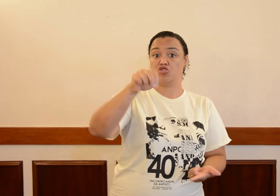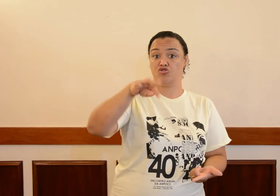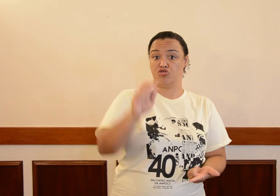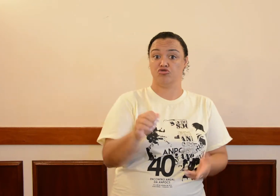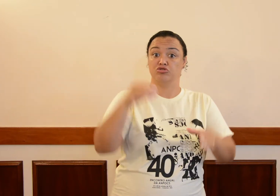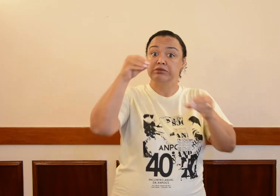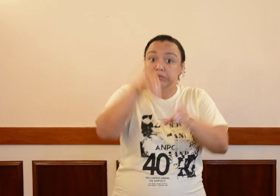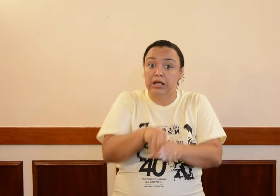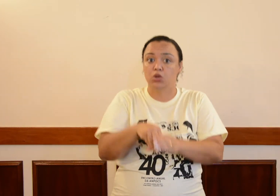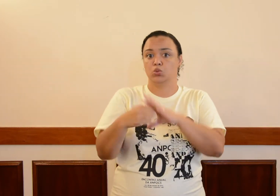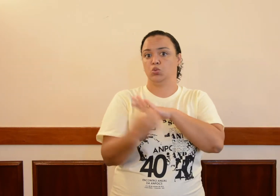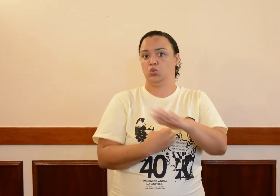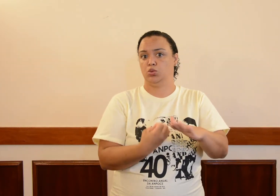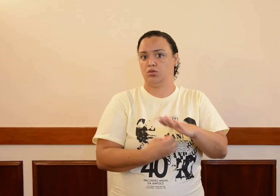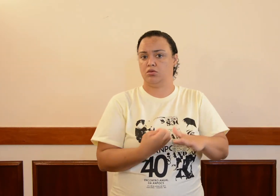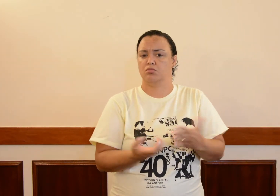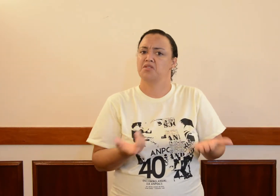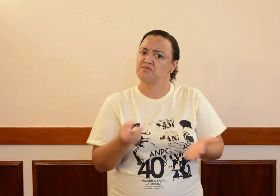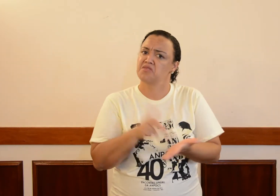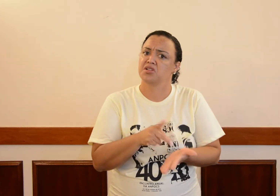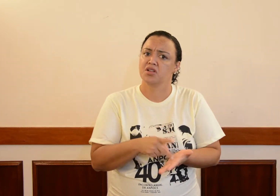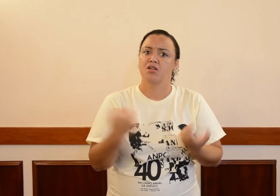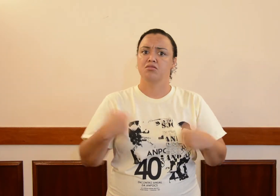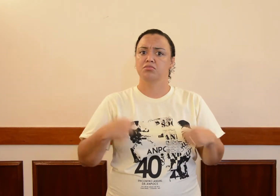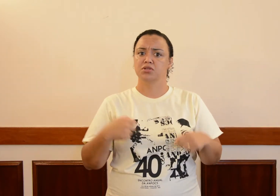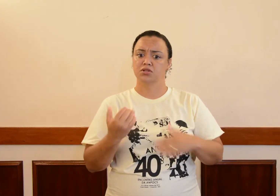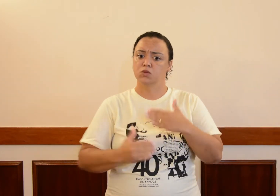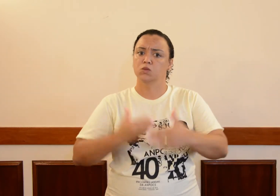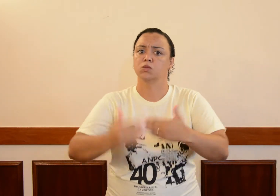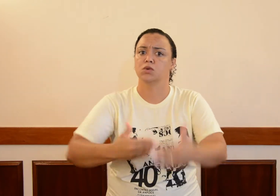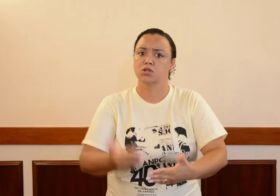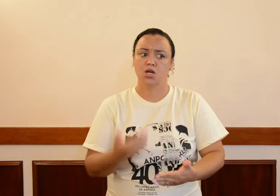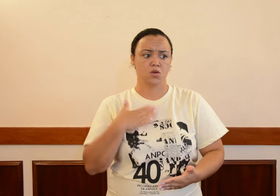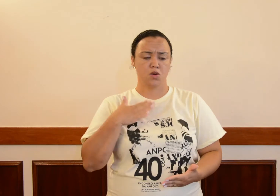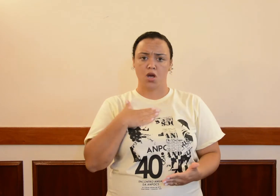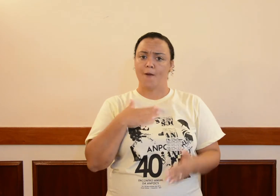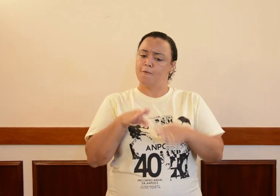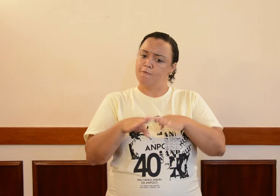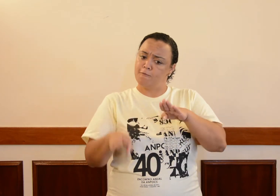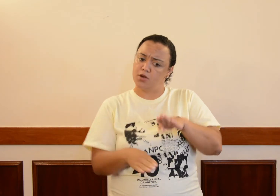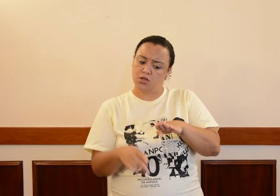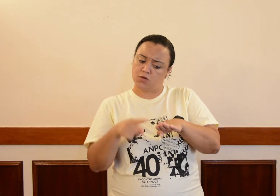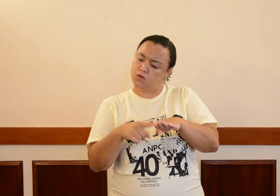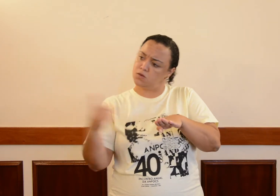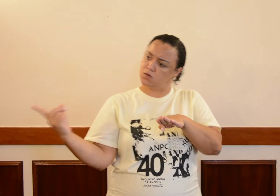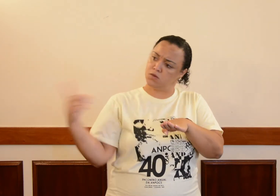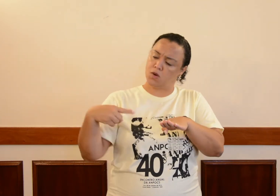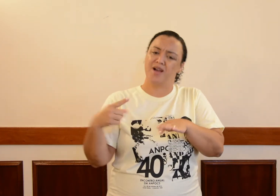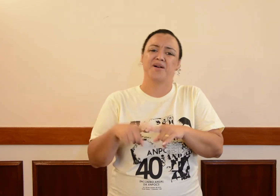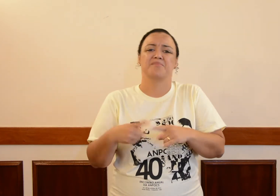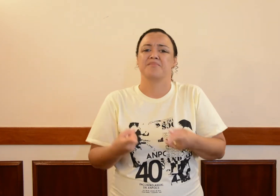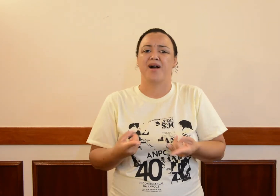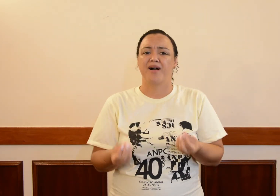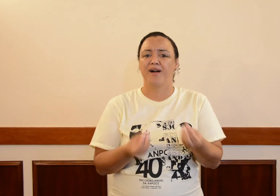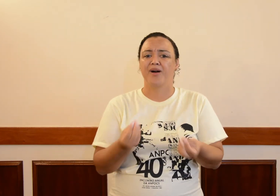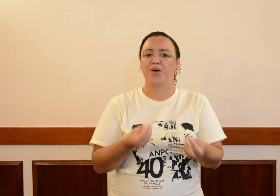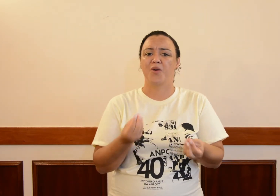para o campo na medida em que, além de perceber os processos de sujeição aos quais essas pessoas estão expostas, sujeição ao Estado,